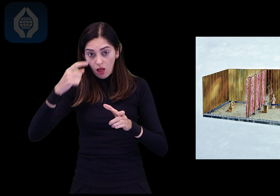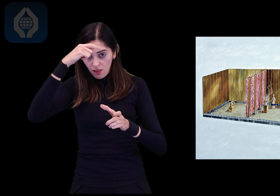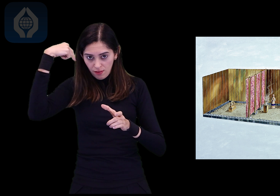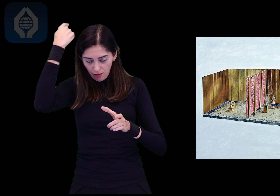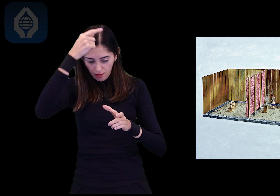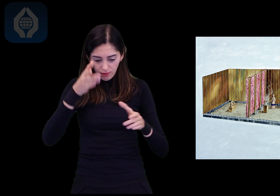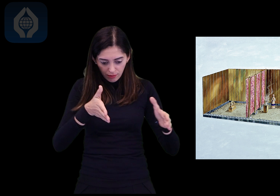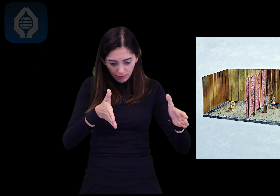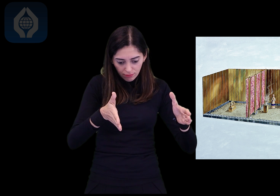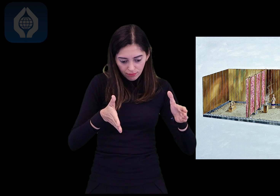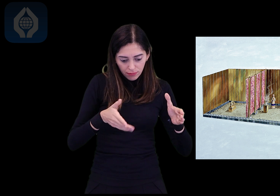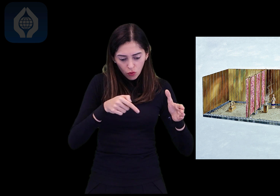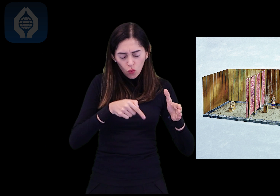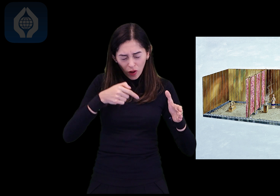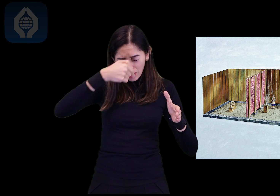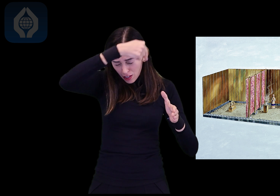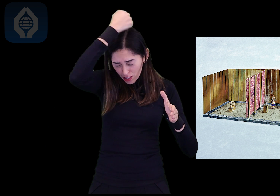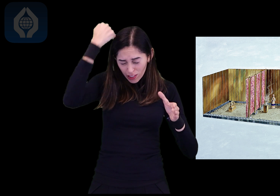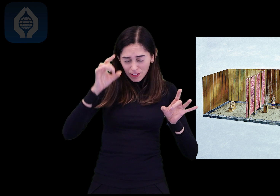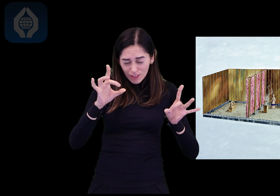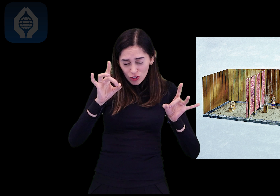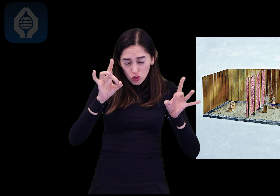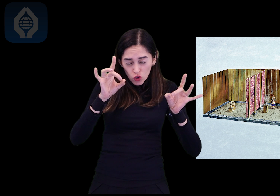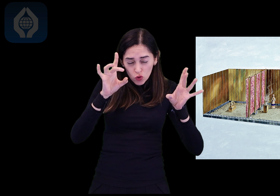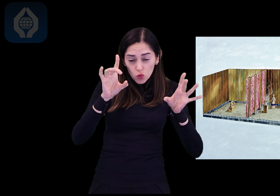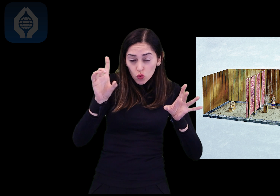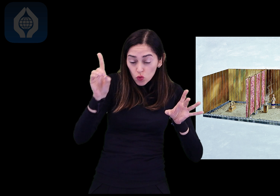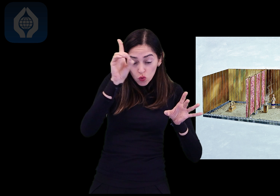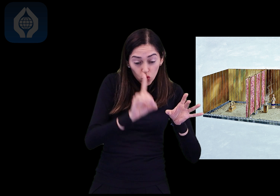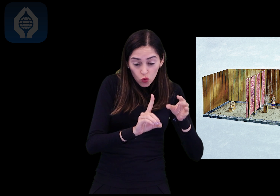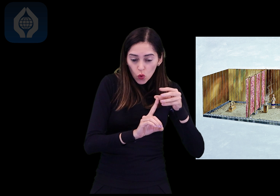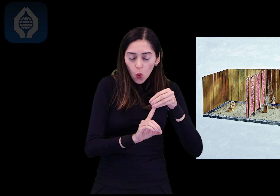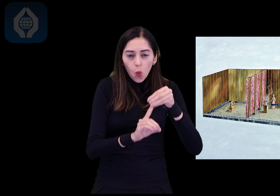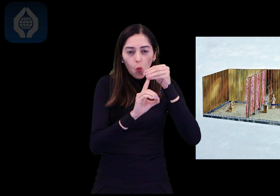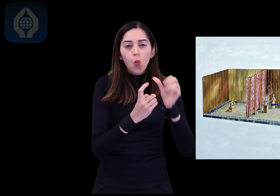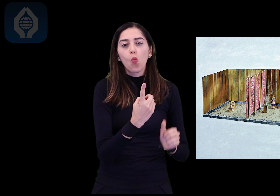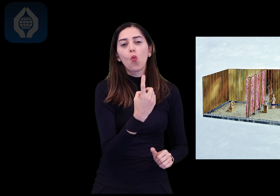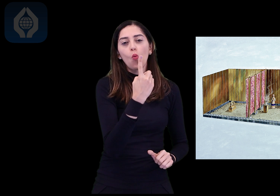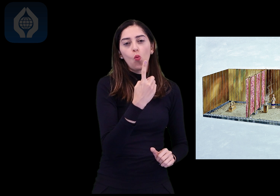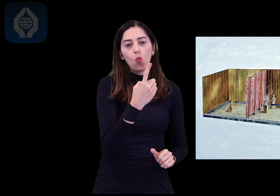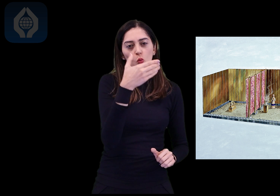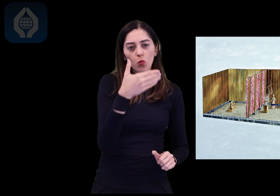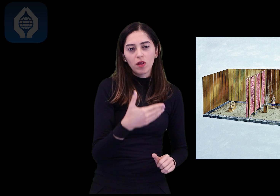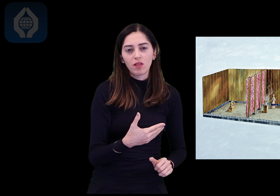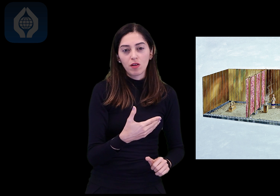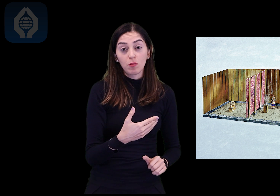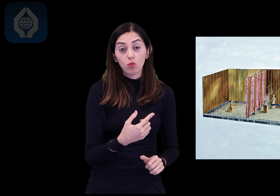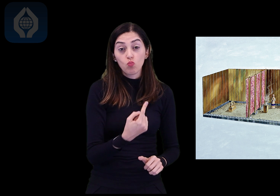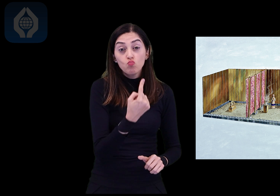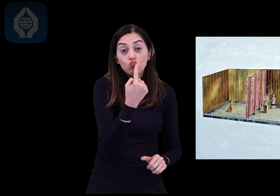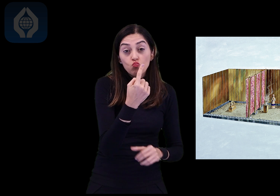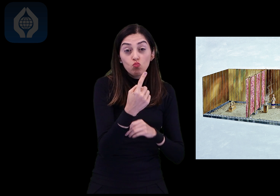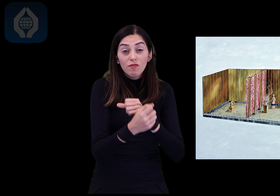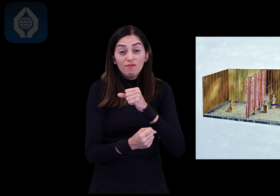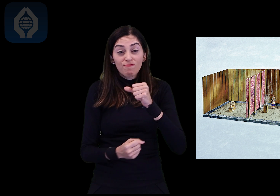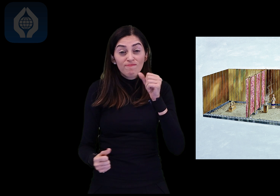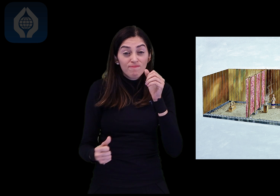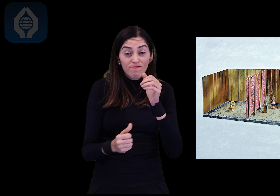separado apenas para Deus, exceto uma vez ao ano, quando ao sumo sacerdote, sobre quem estudaremos daqui a pouco,